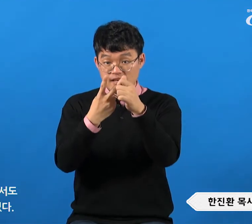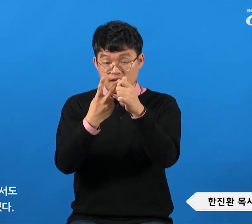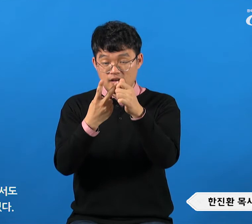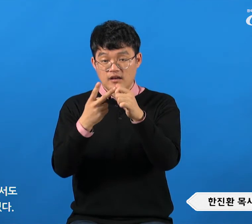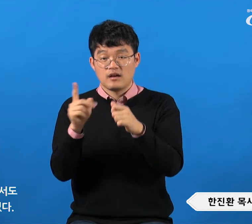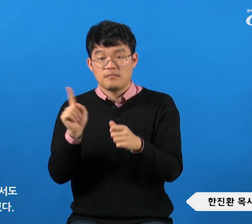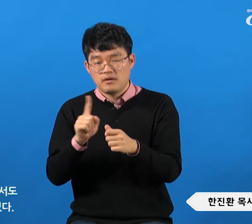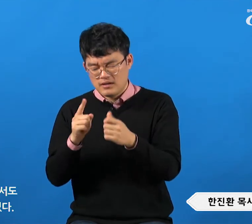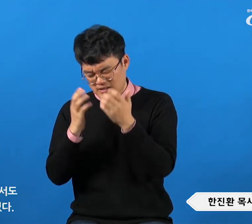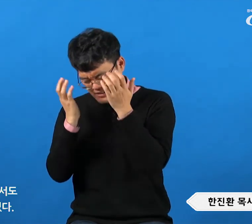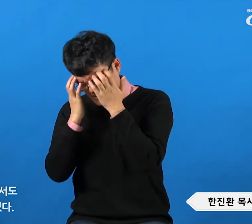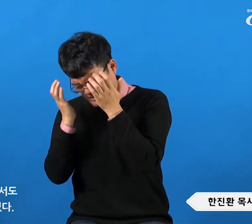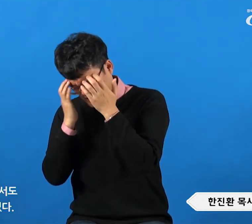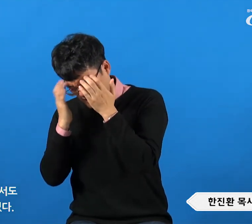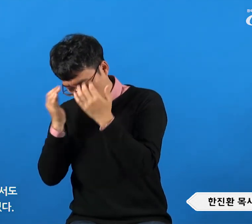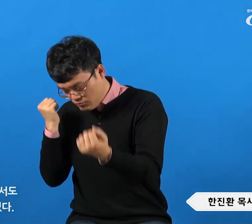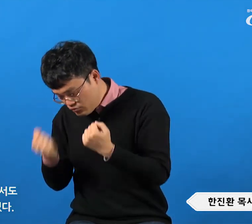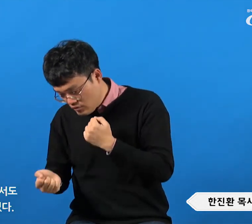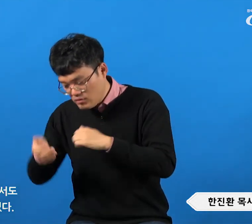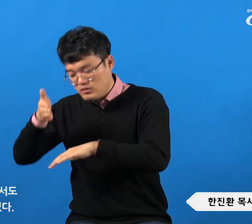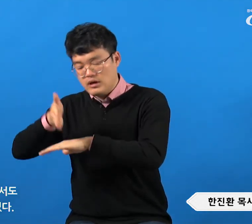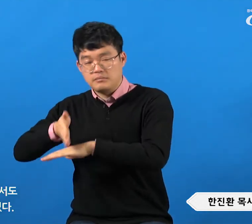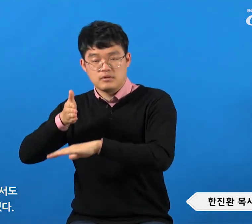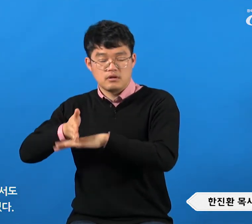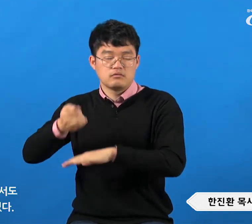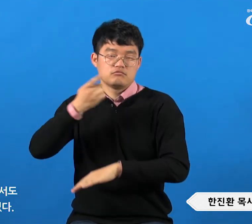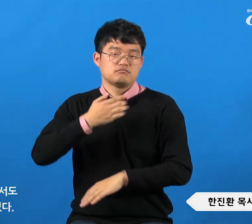둘째로는 시련 가운데서도 감사할 수 있습니다.